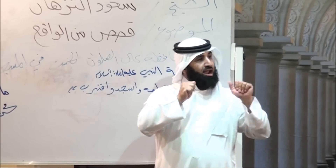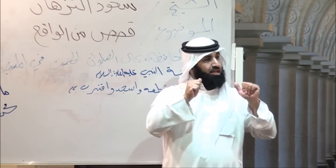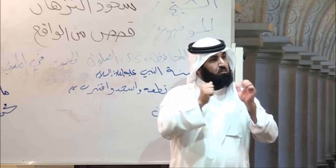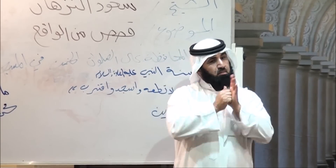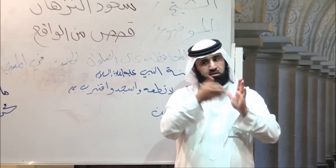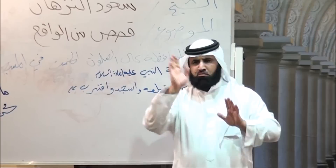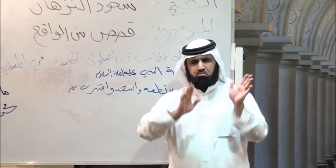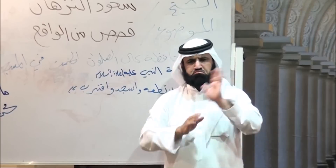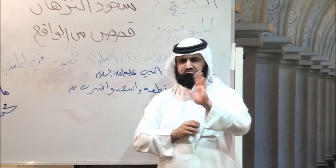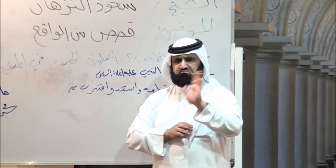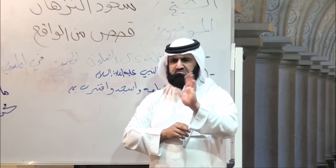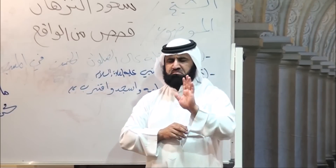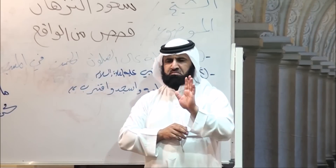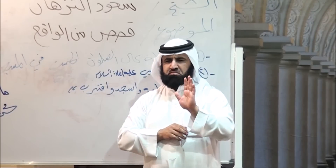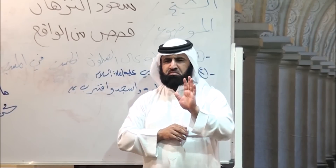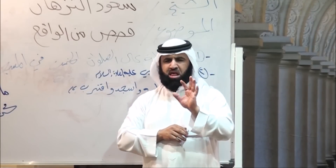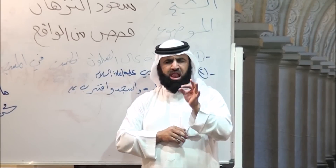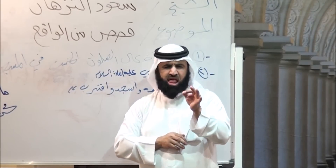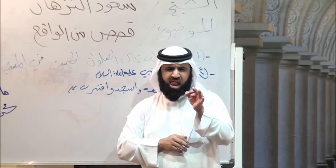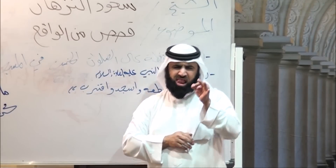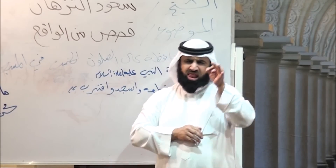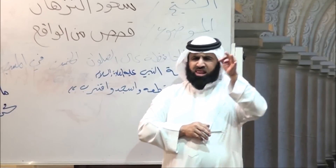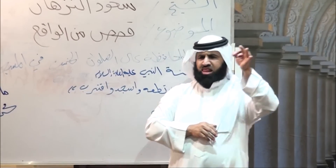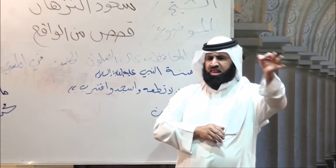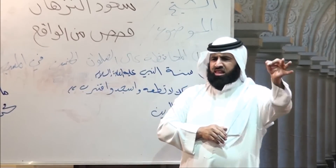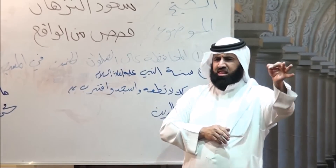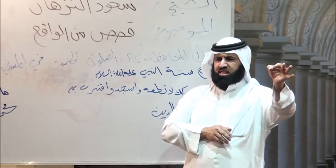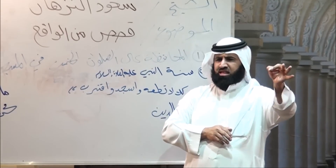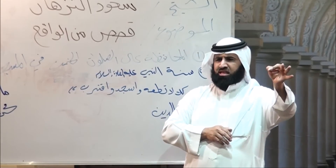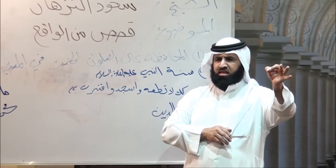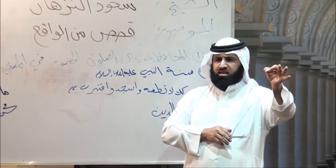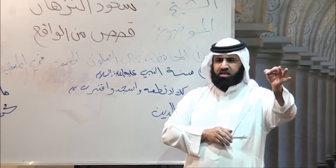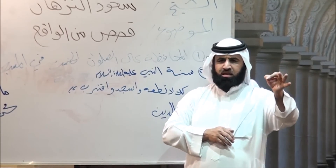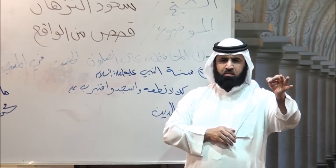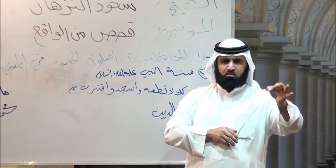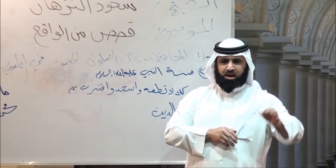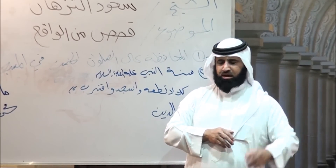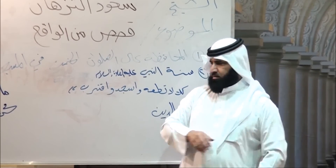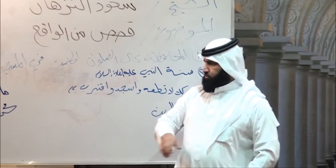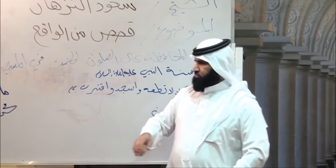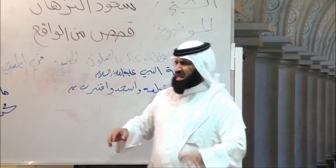وإنما ذهب إلى بلد اسمها بلخ